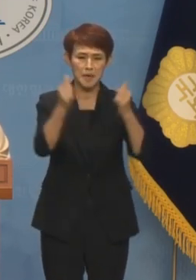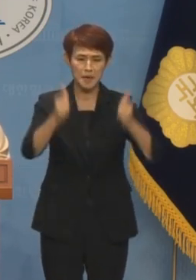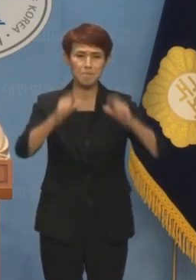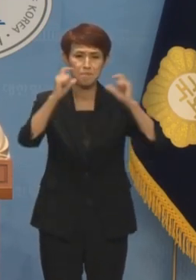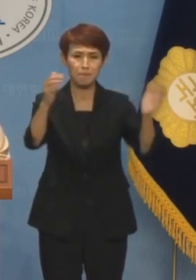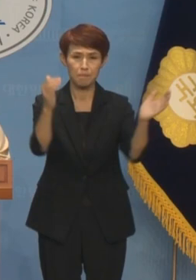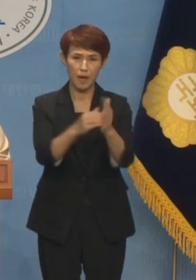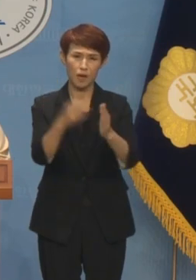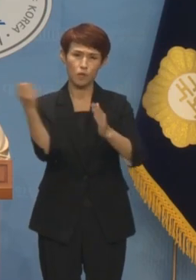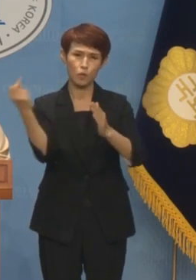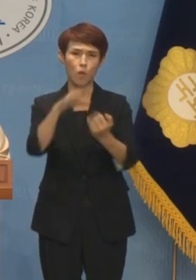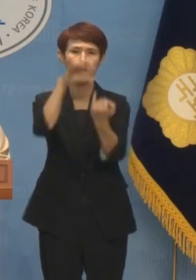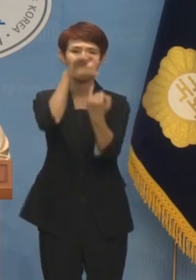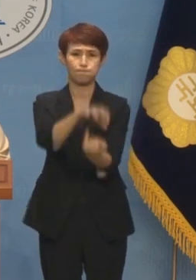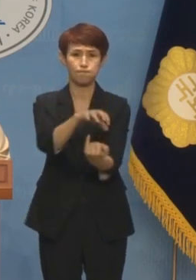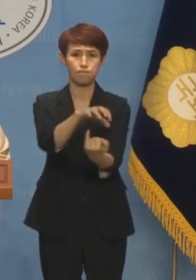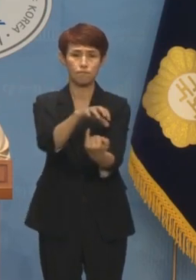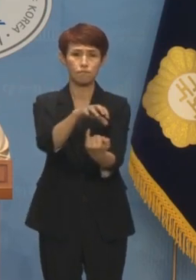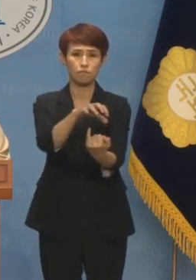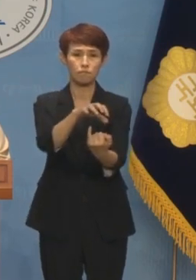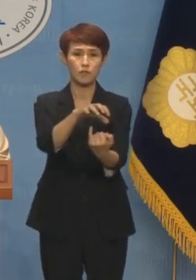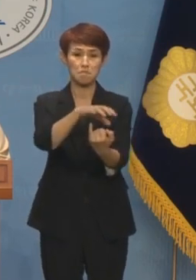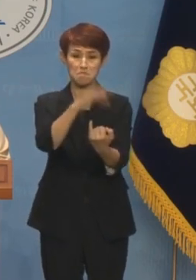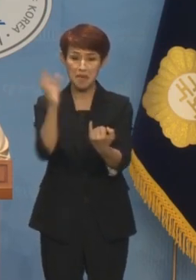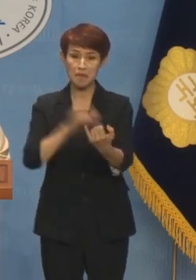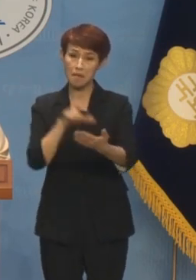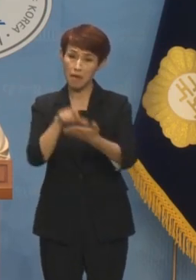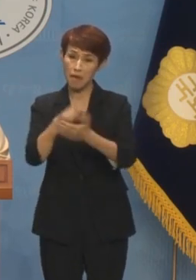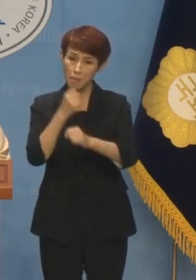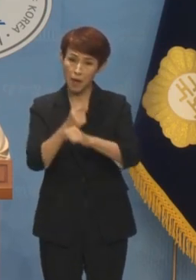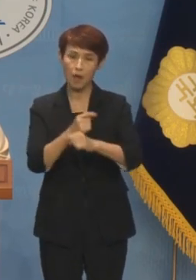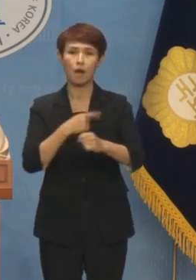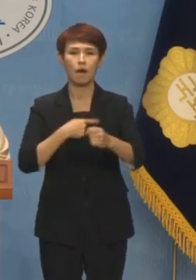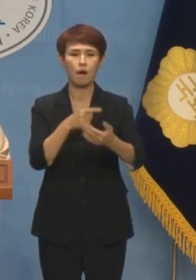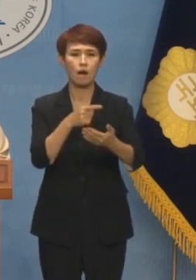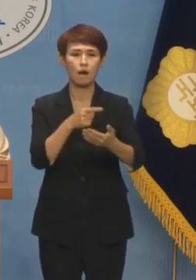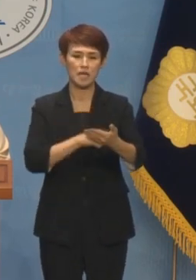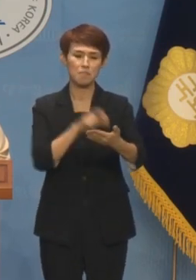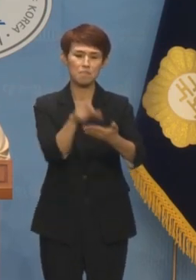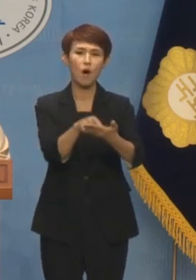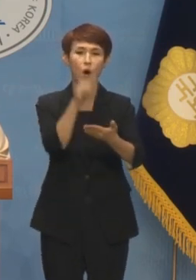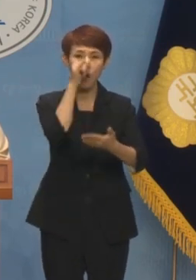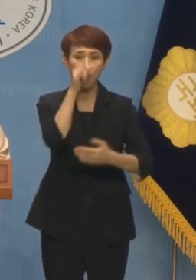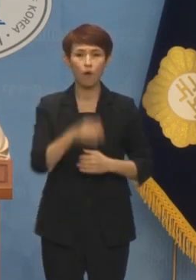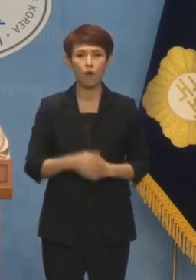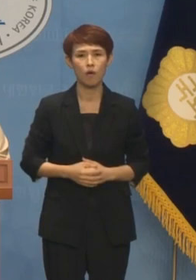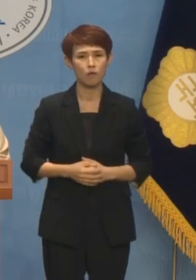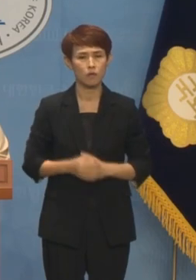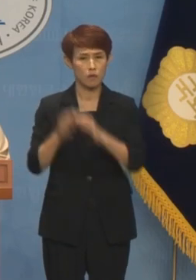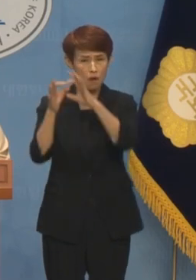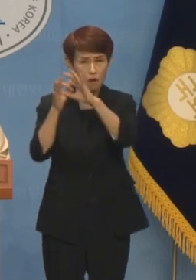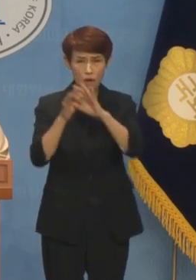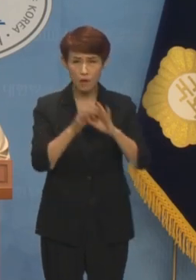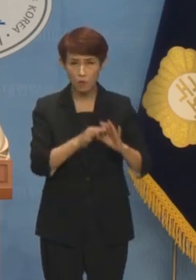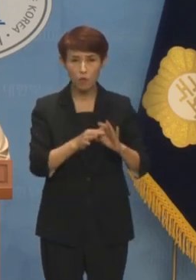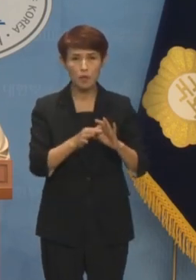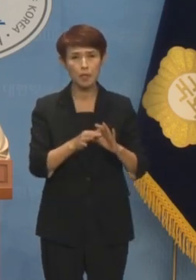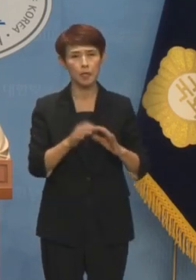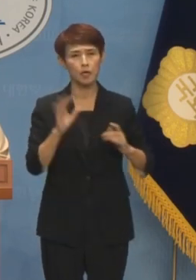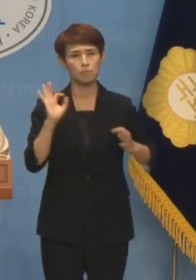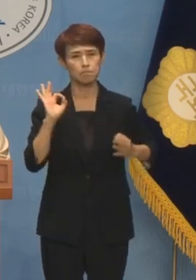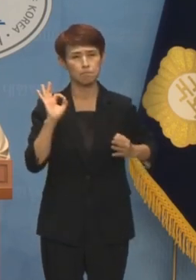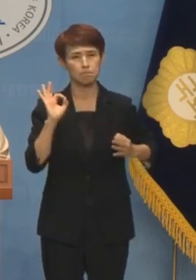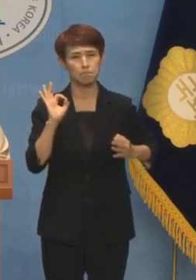다시 수감되어 가석방 대상자로 언급되고 있는 이 상황에서까지 계속하여 입을